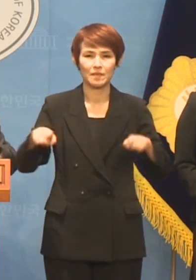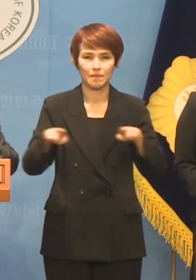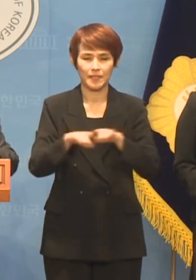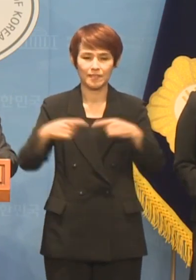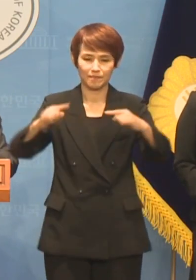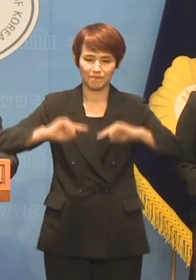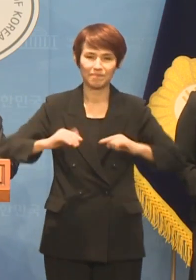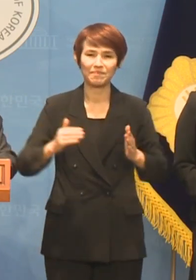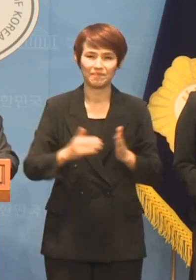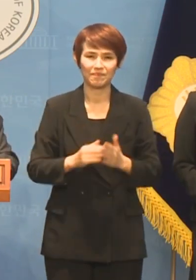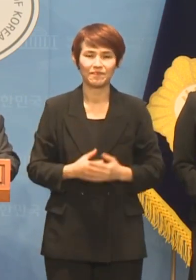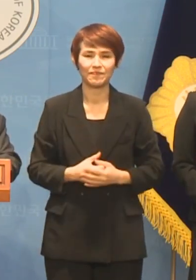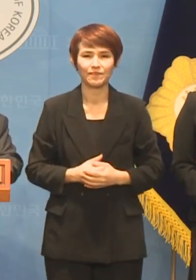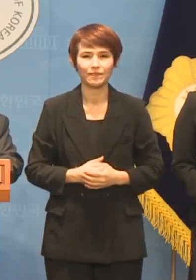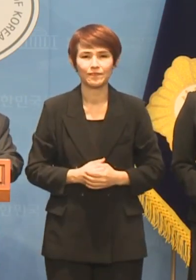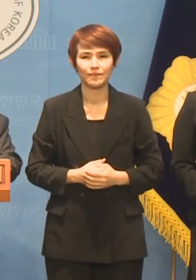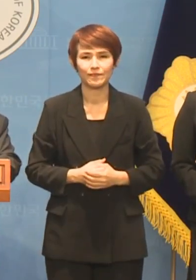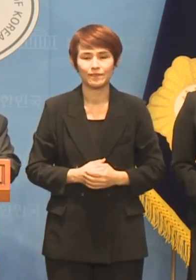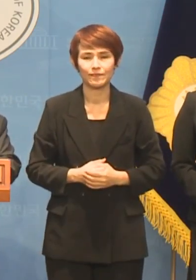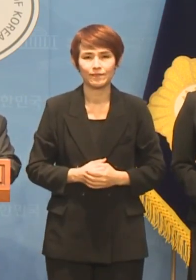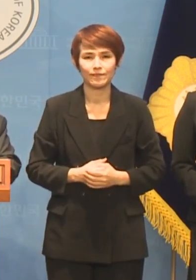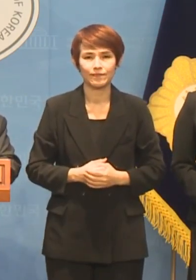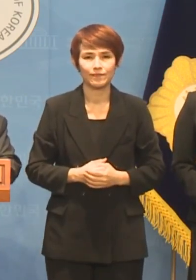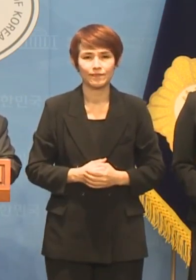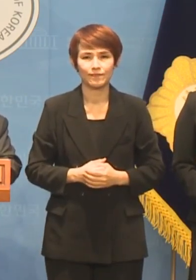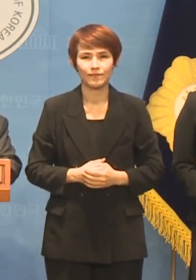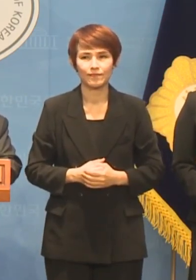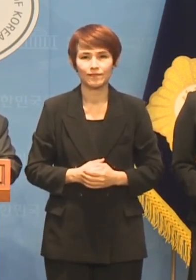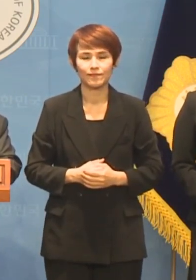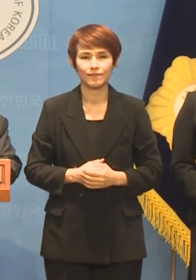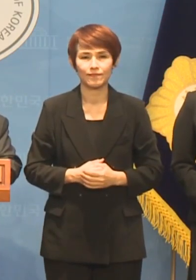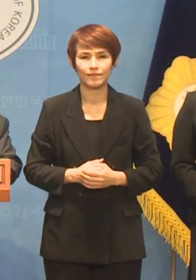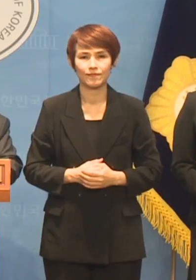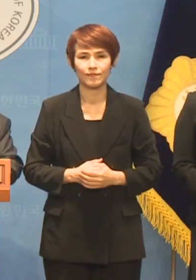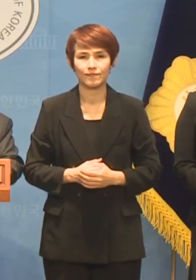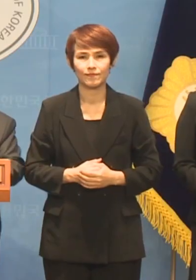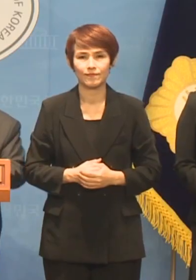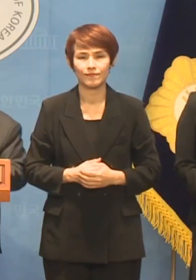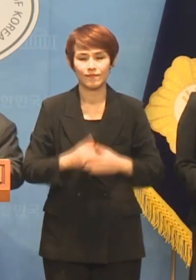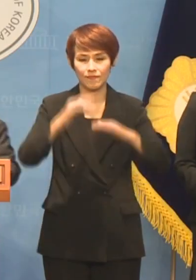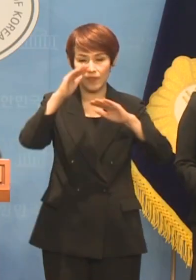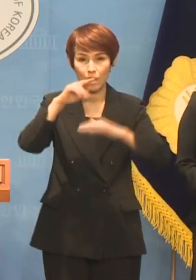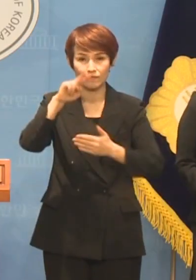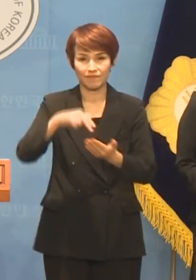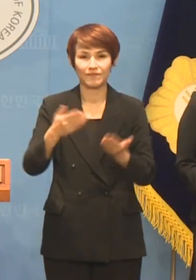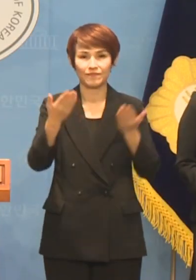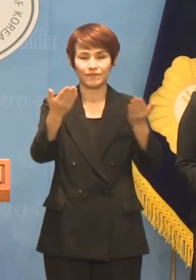동참해 주셨습니다. 관련해서 세 분이 나누어서 읽도록 하겠습니다.